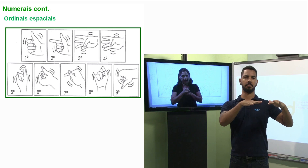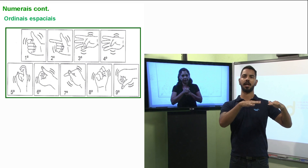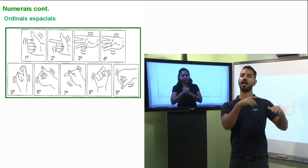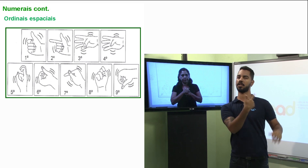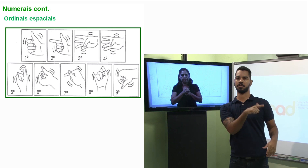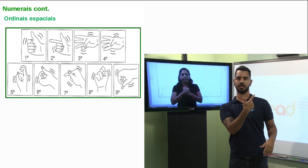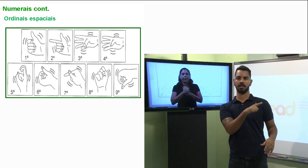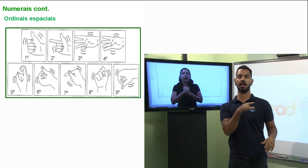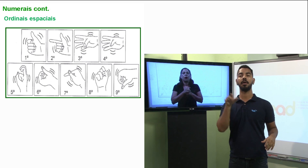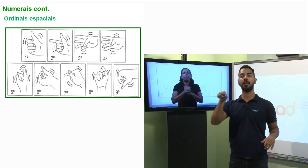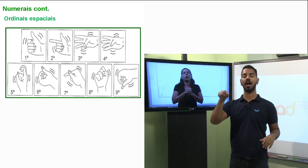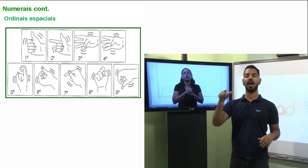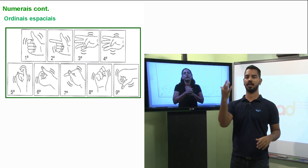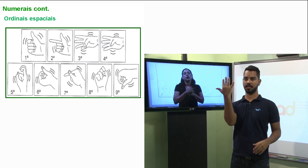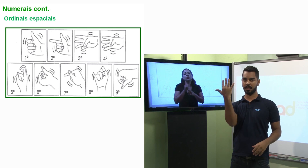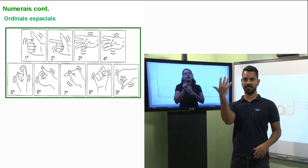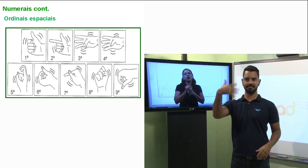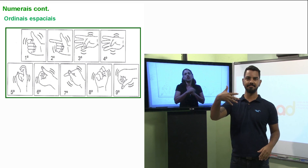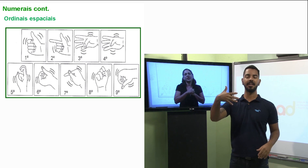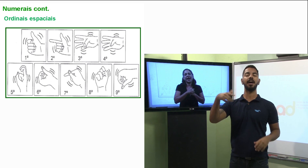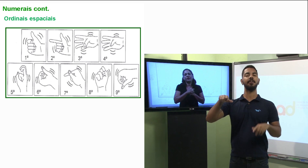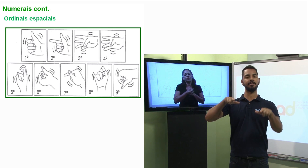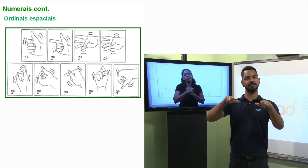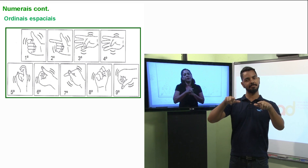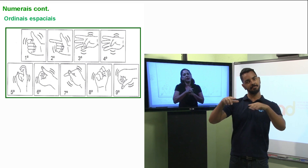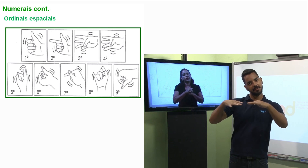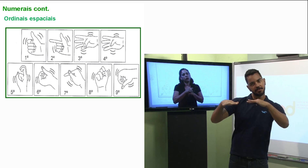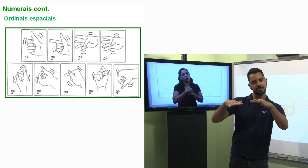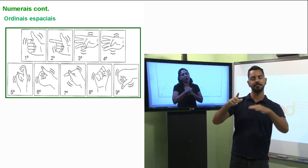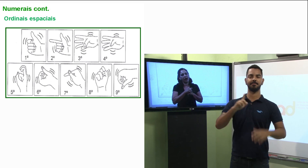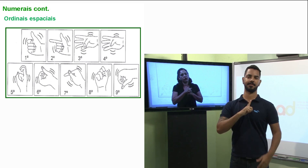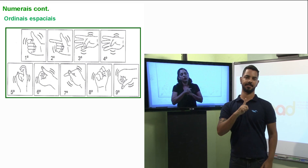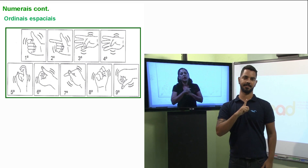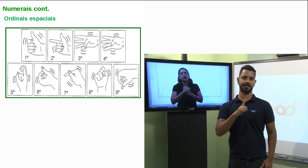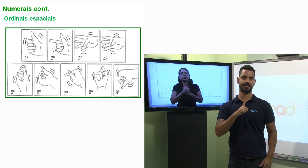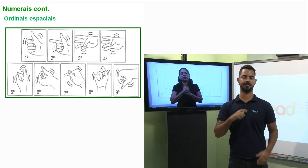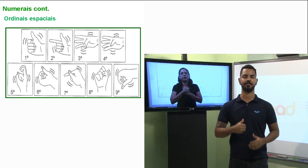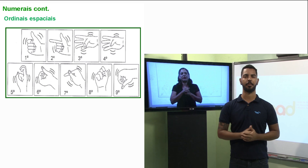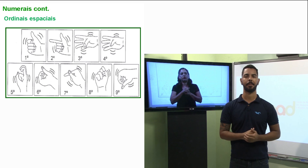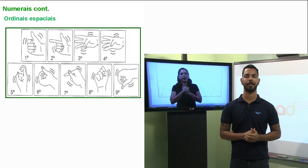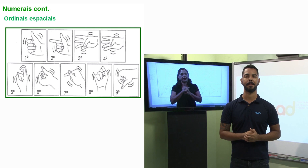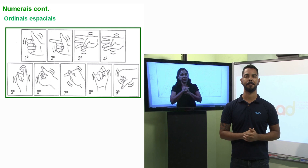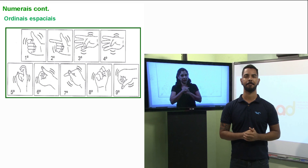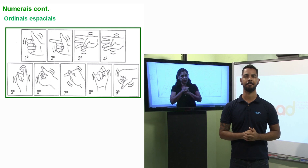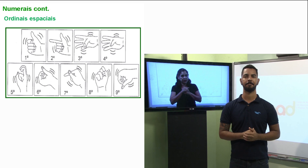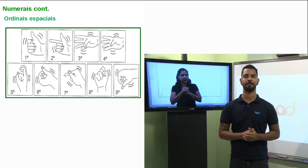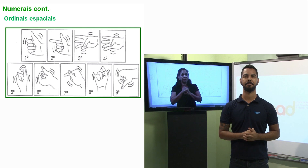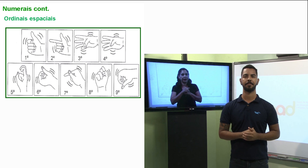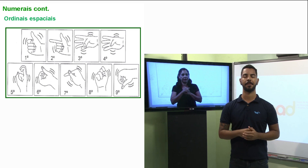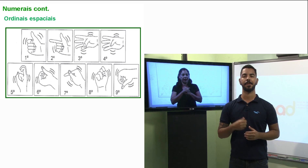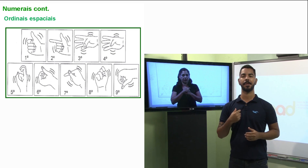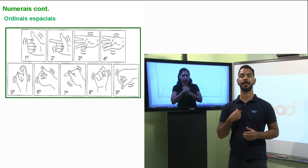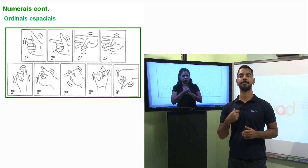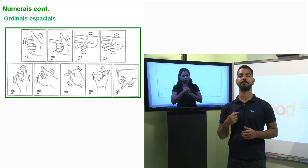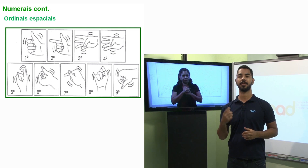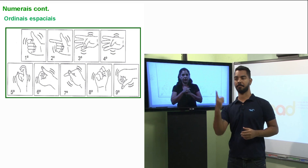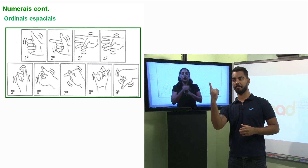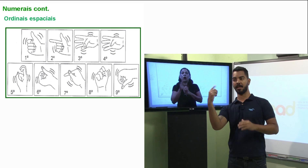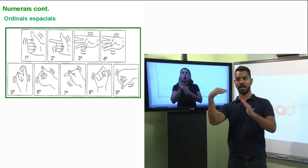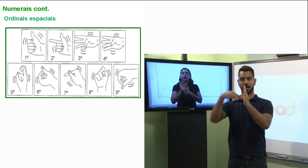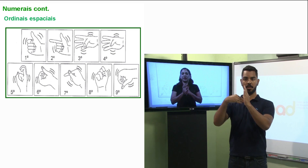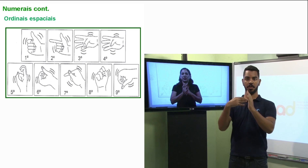movimento, tá? Bom, os ordinais do primeiro até o quarto têm movimentos para cima e para